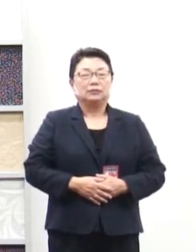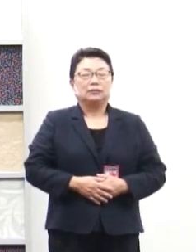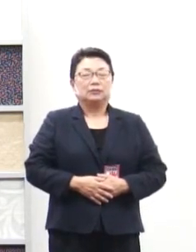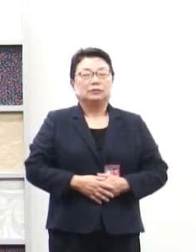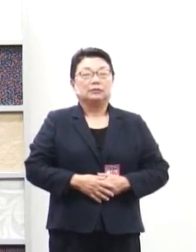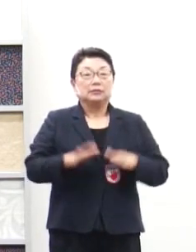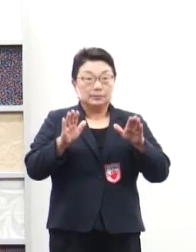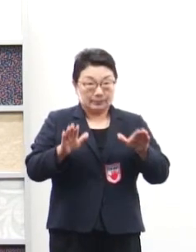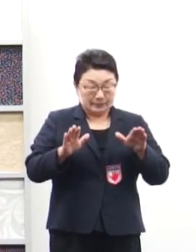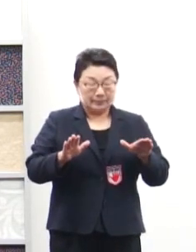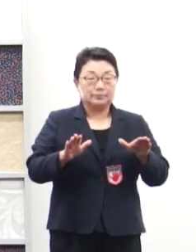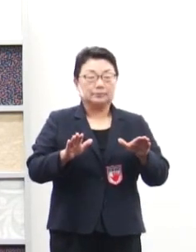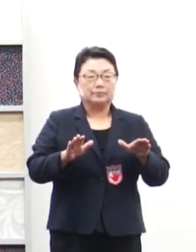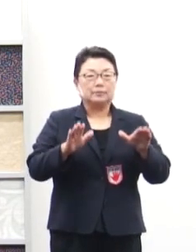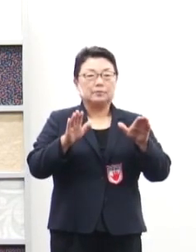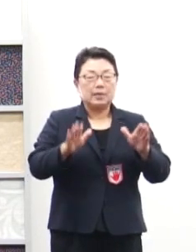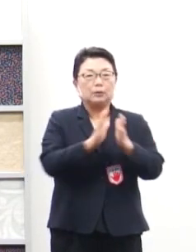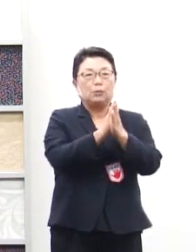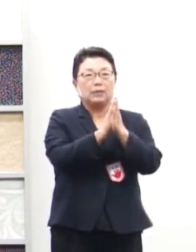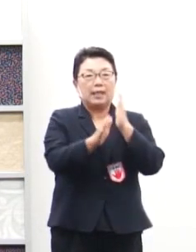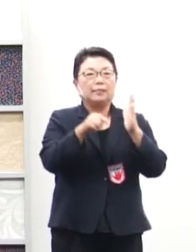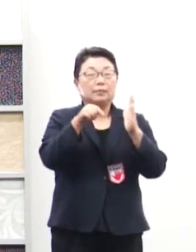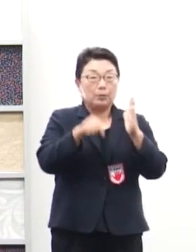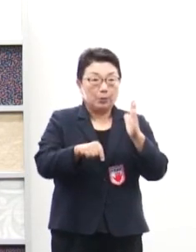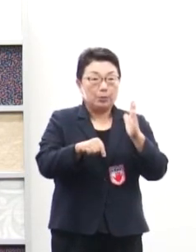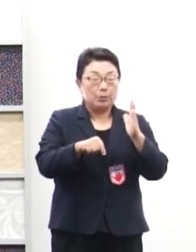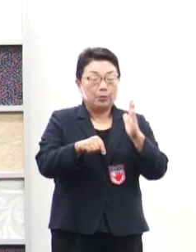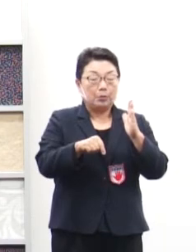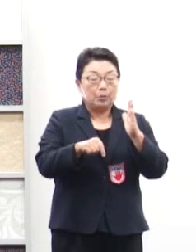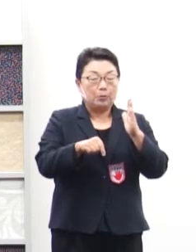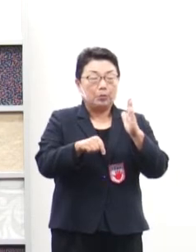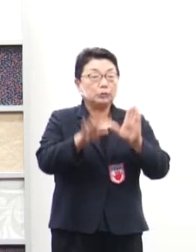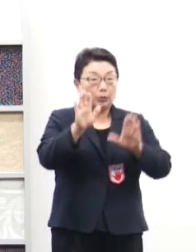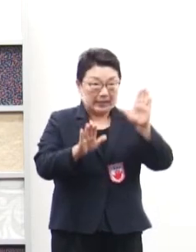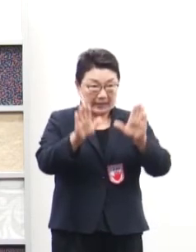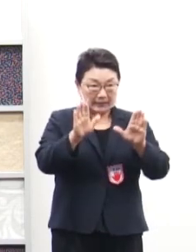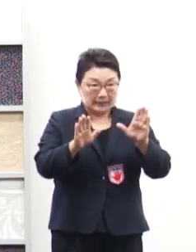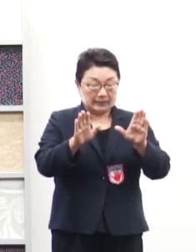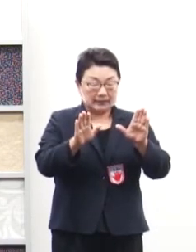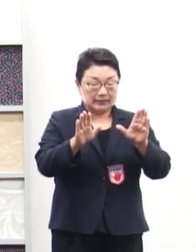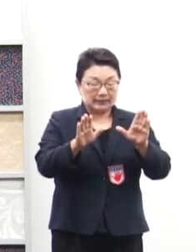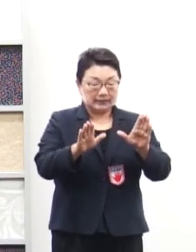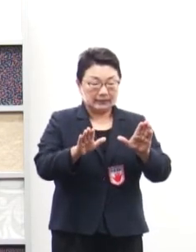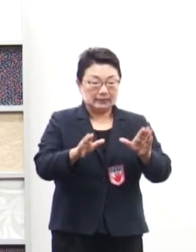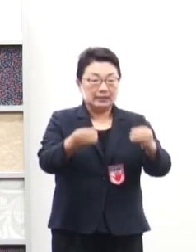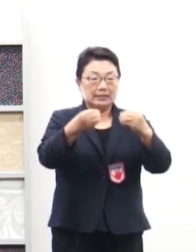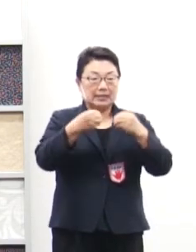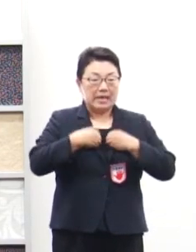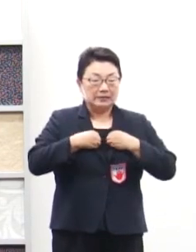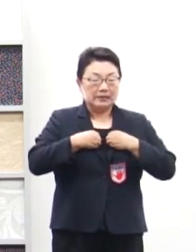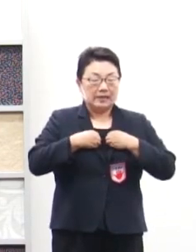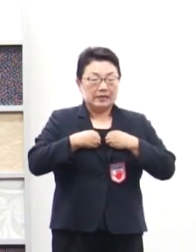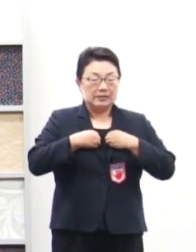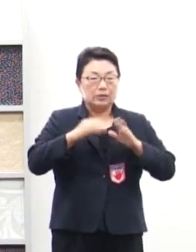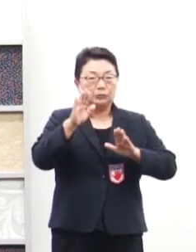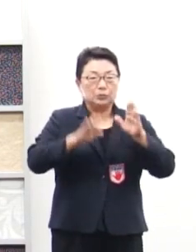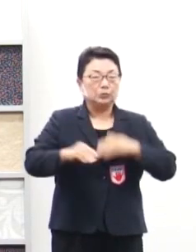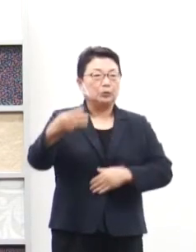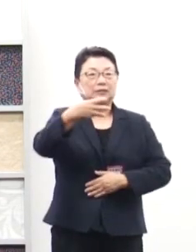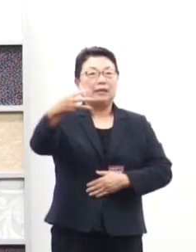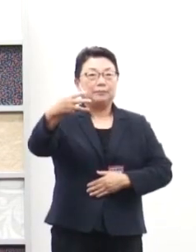これを踏まえまして、今の本県の、感染状況でありますが、感染ステージ3を脱しま